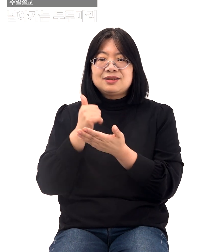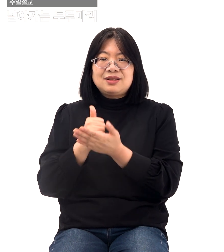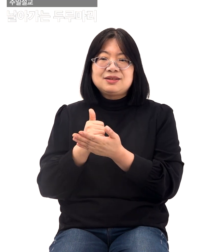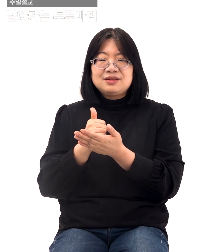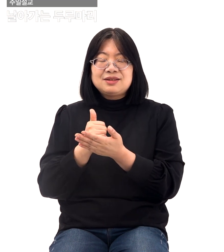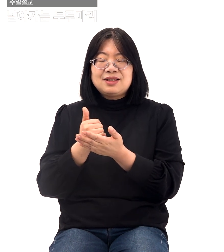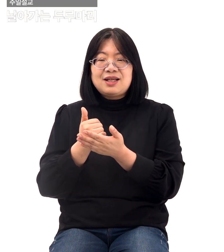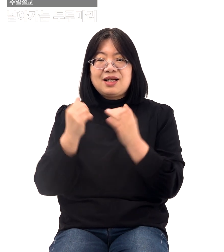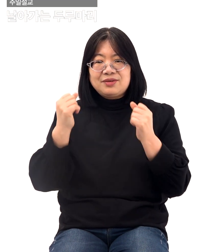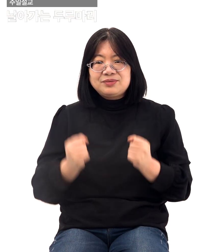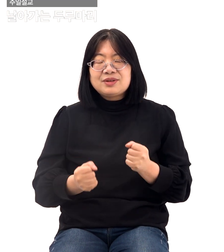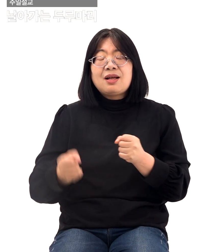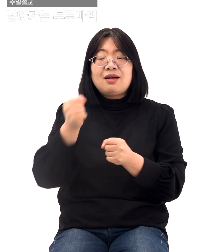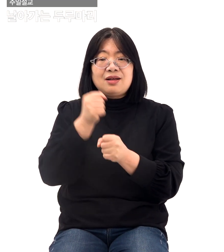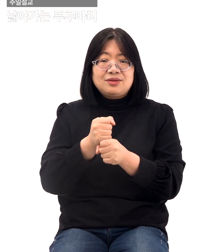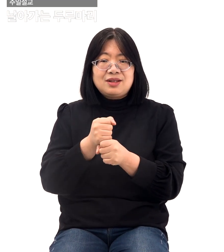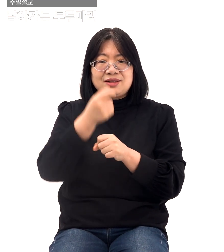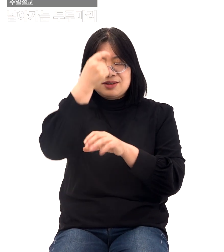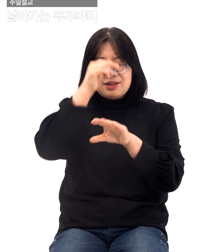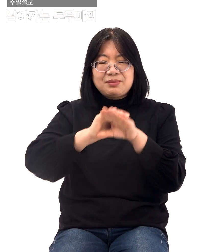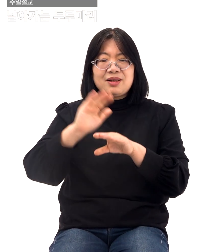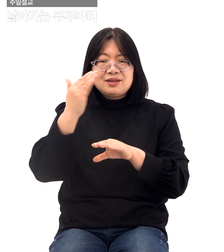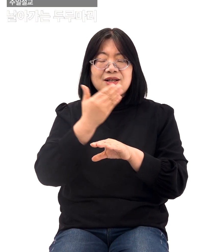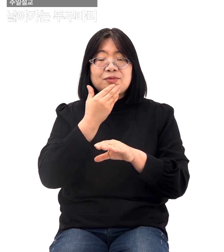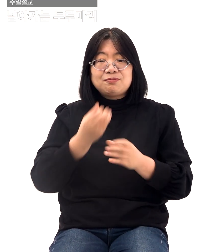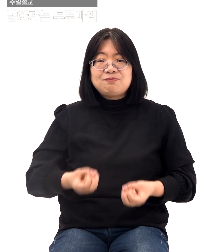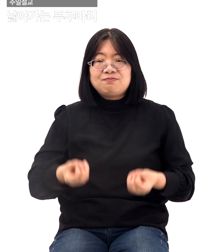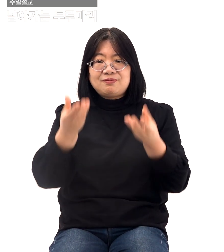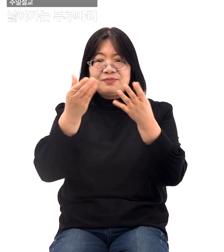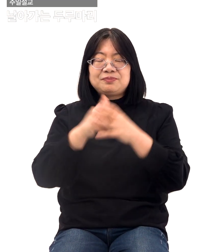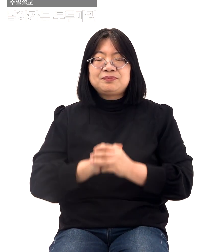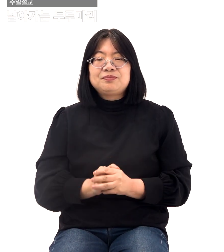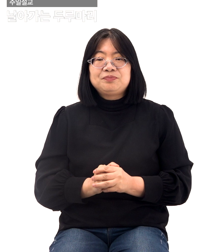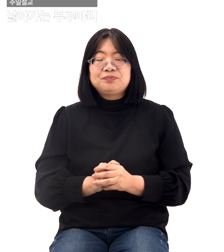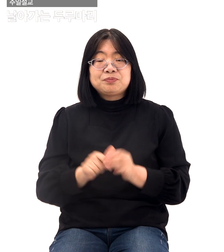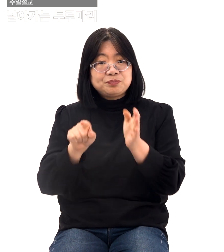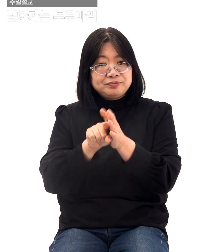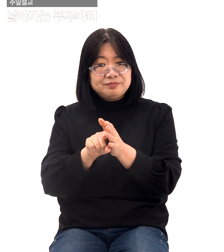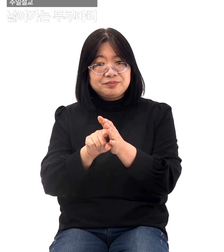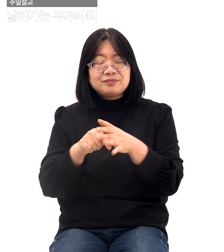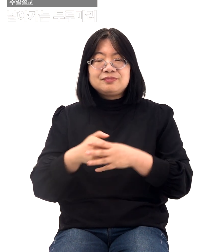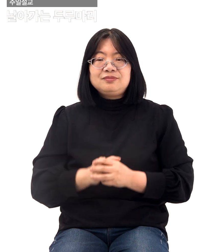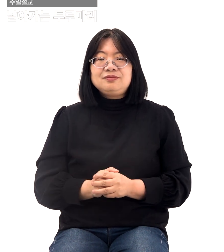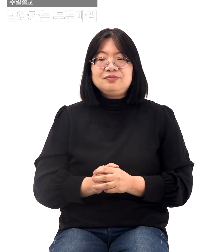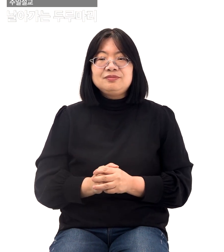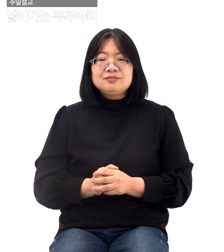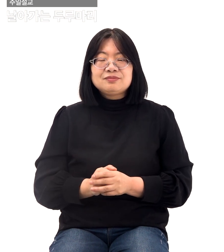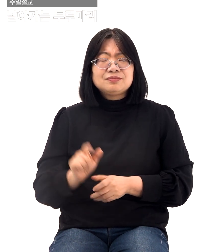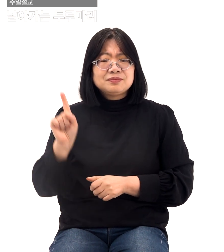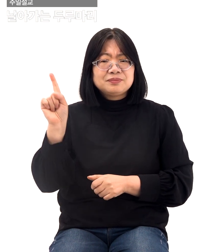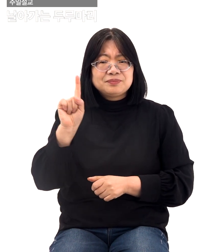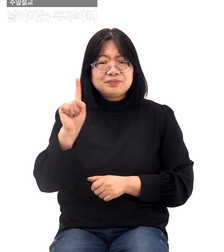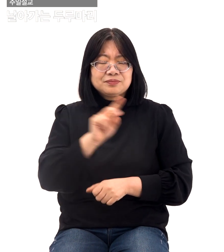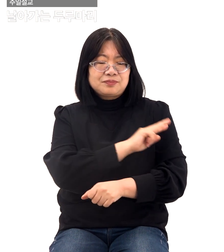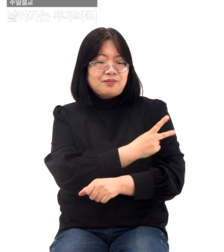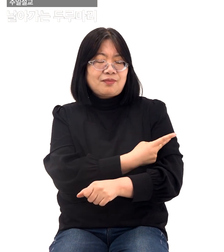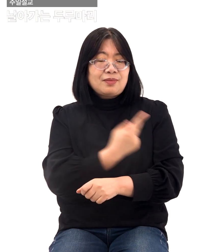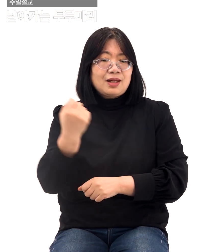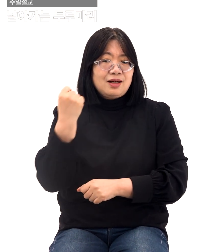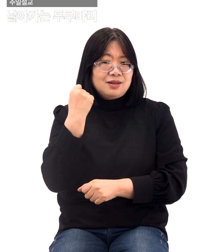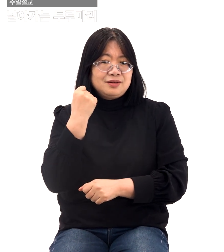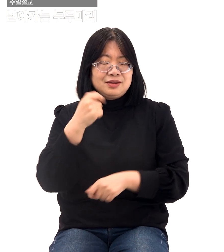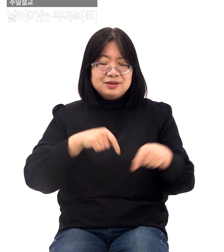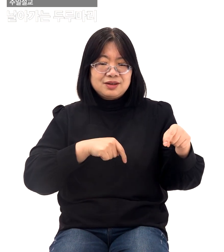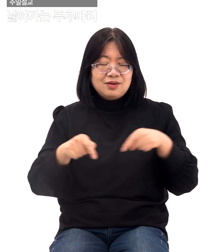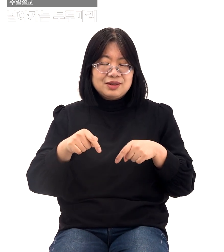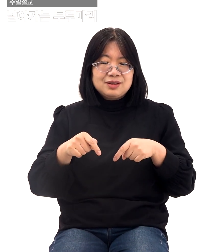하나님의 임재가 회복되는 예배가 되기를 축복합니다. 믿습니까? 어떤 이단의 세력이나